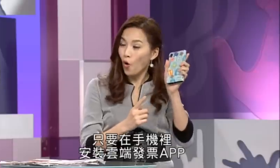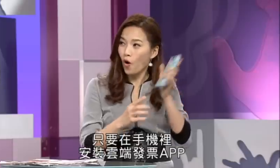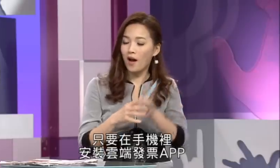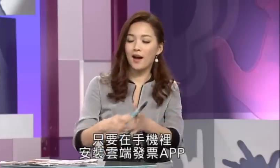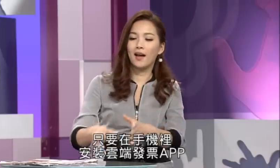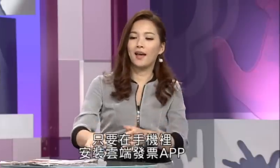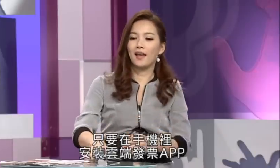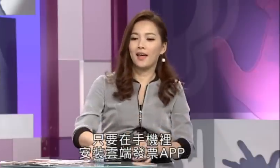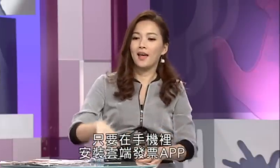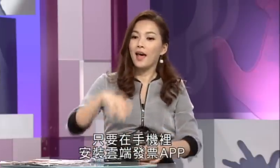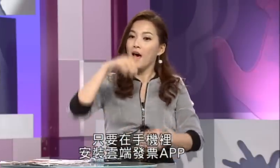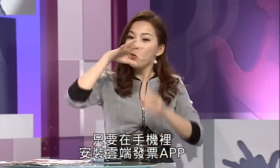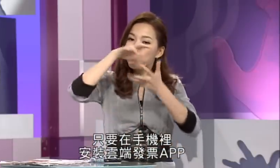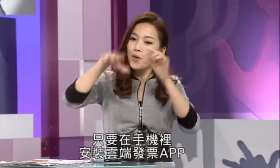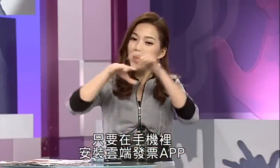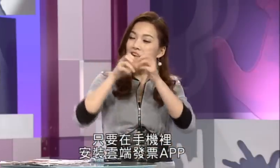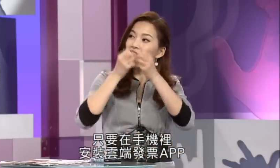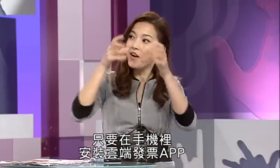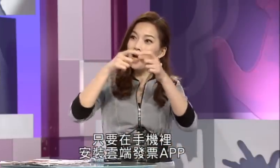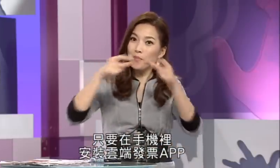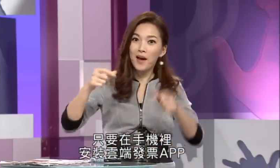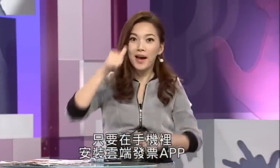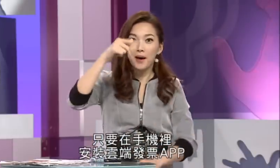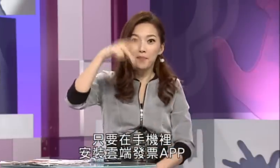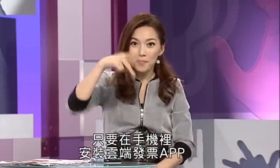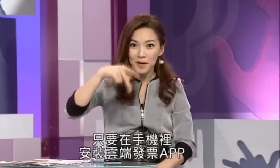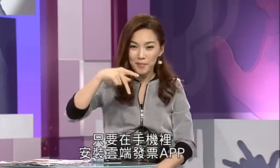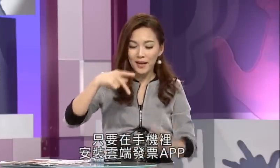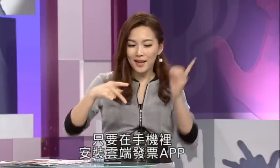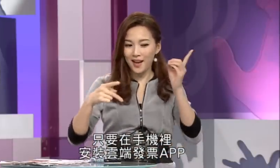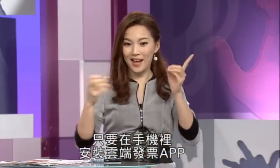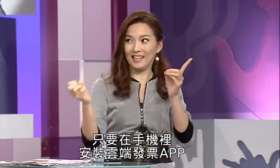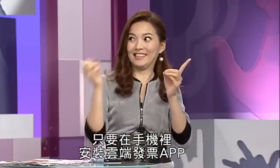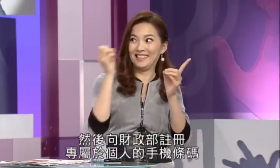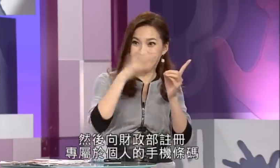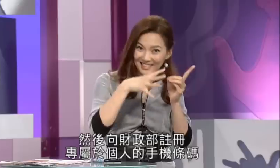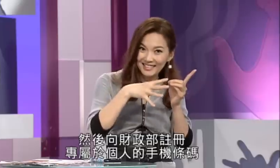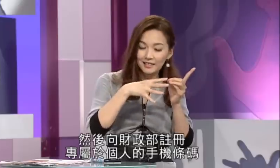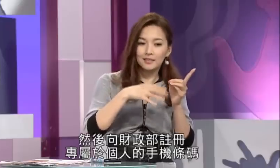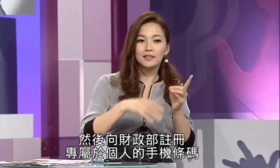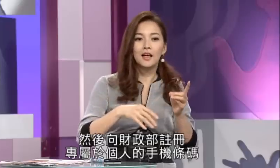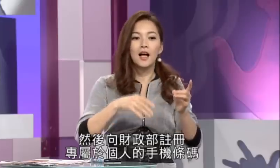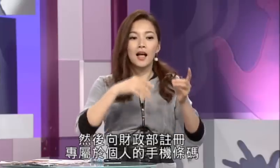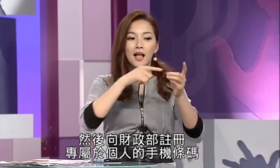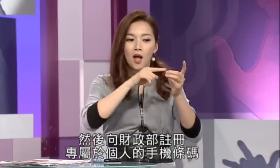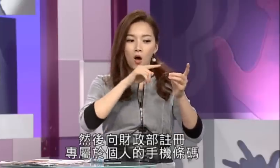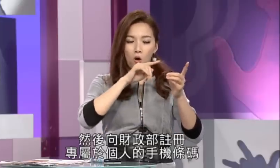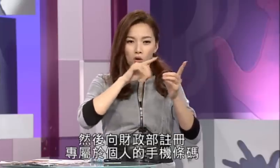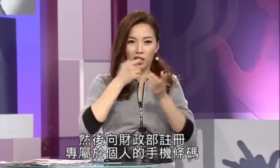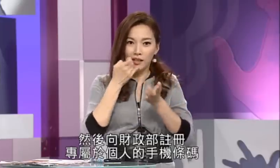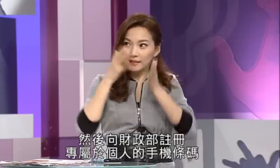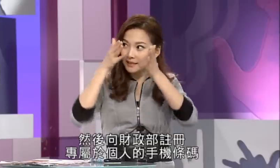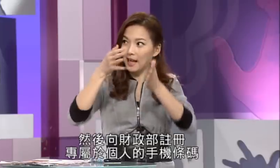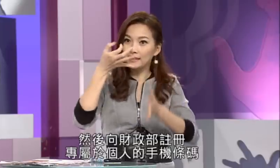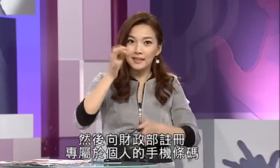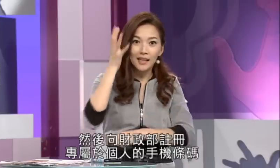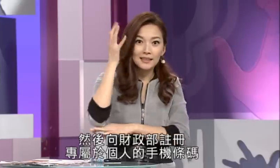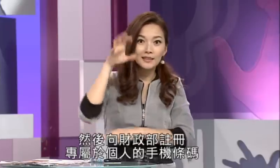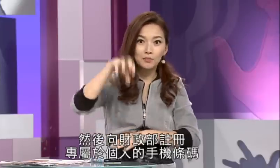手机里安装云端发票 APP， 然后呢，向财政部注册专属